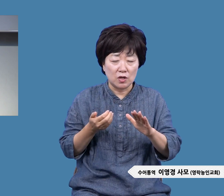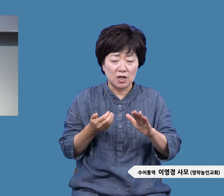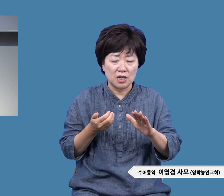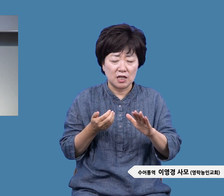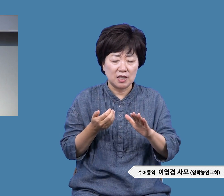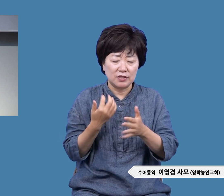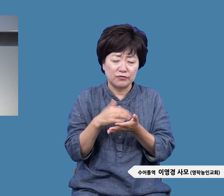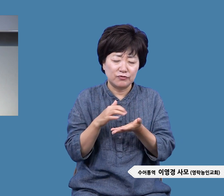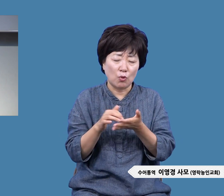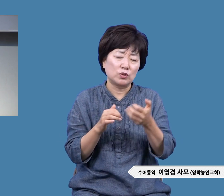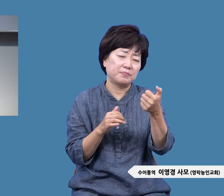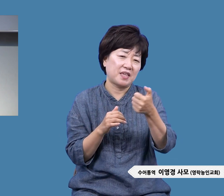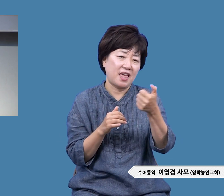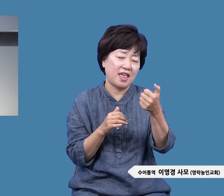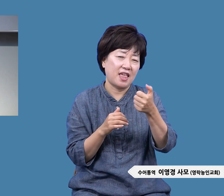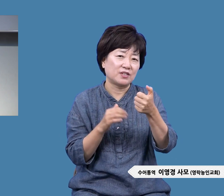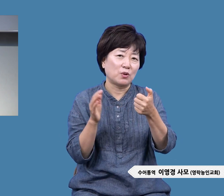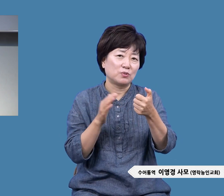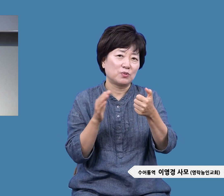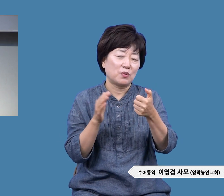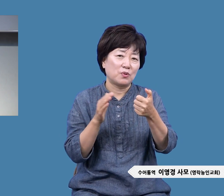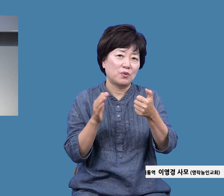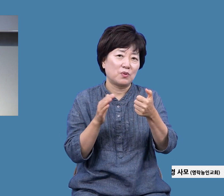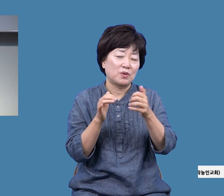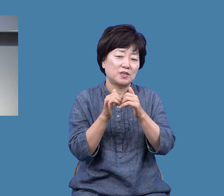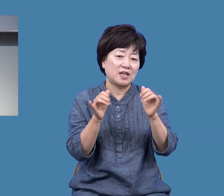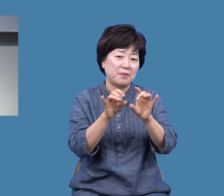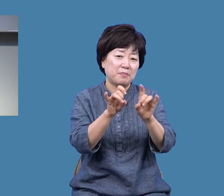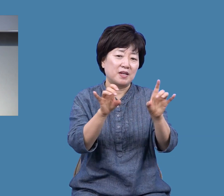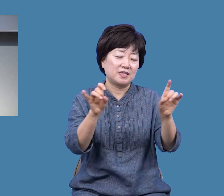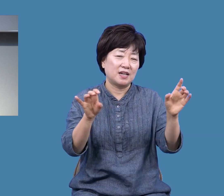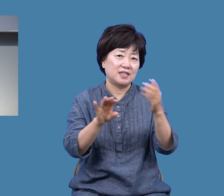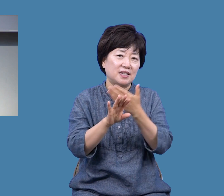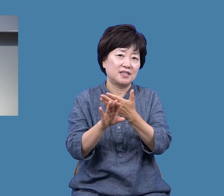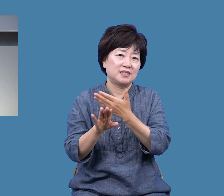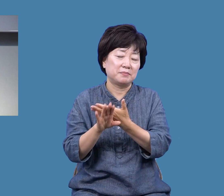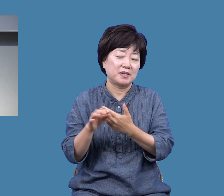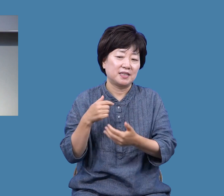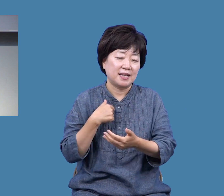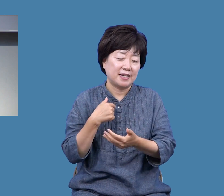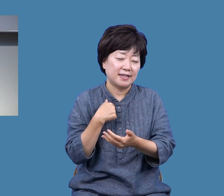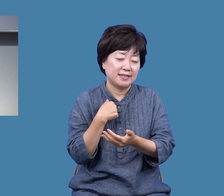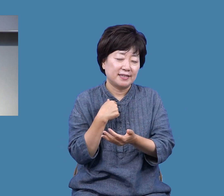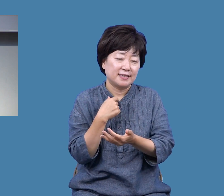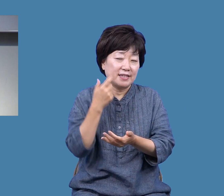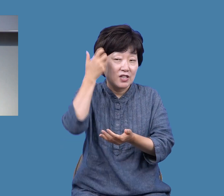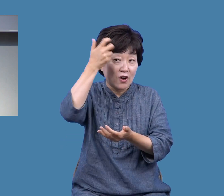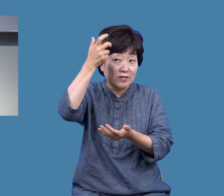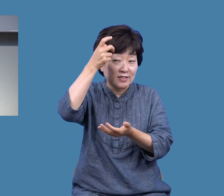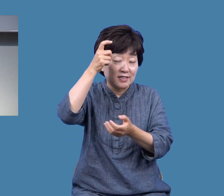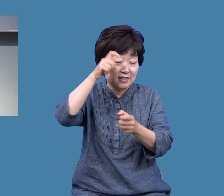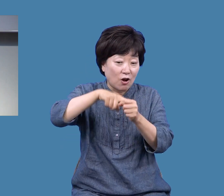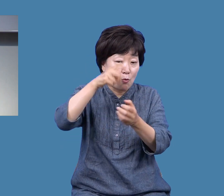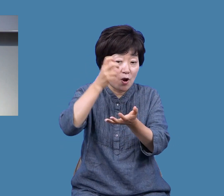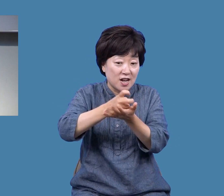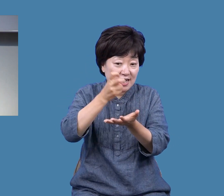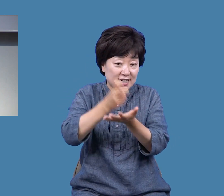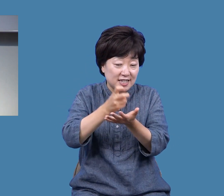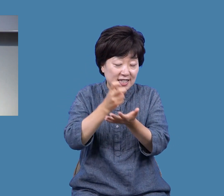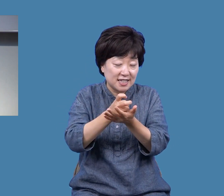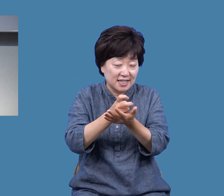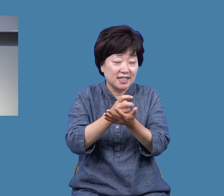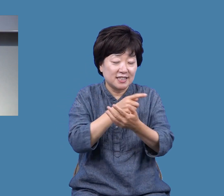조금 넘게 나오는 것 같아요, 원리들이. 뭐 사람에 따라 좀 다르겠지만 약간 제가 파악한 바로는 50개 이상의 원리가 있는데 한